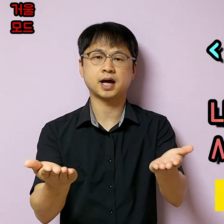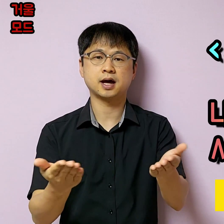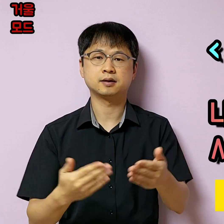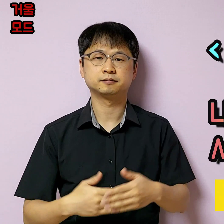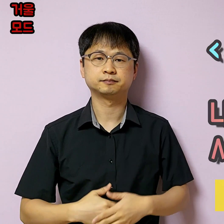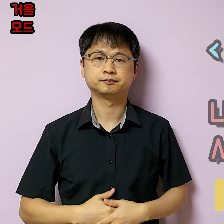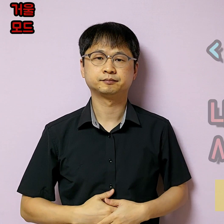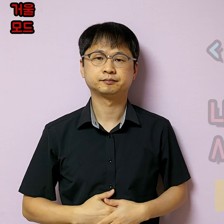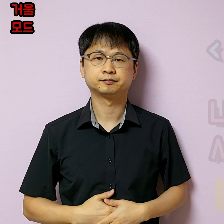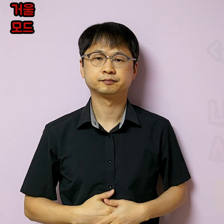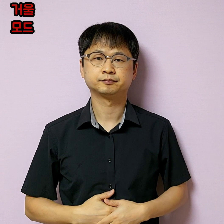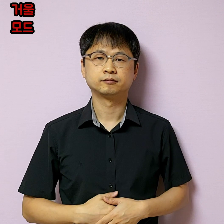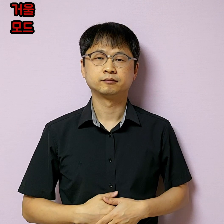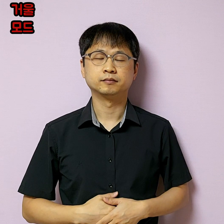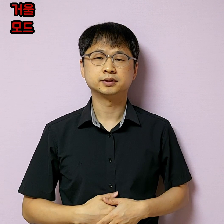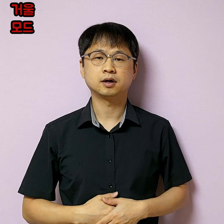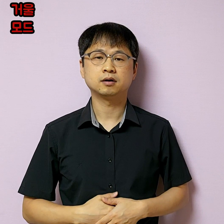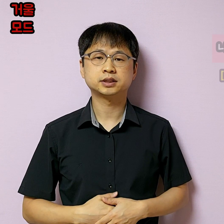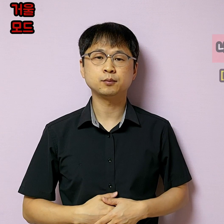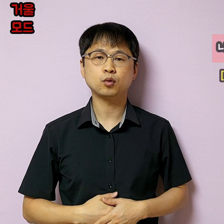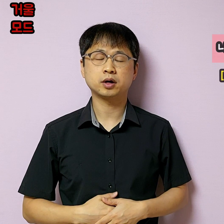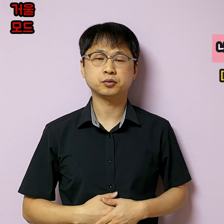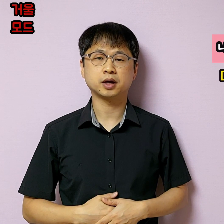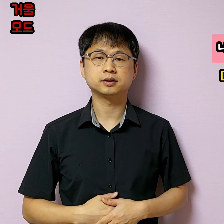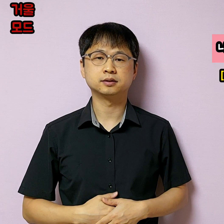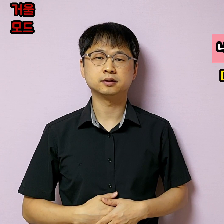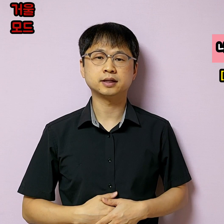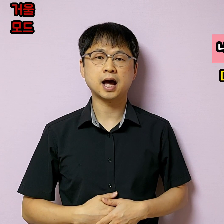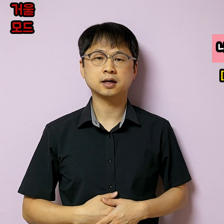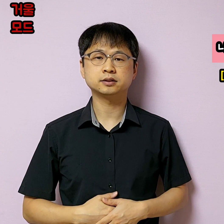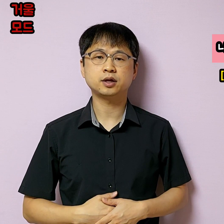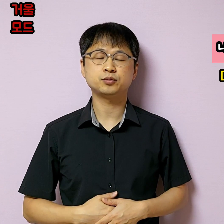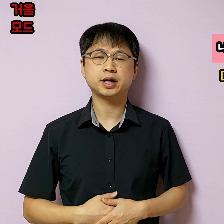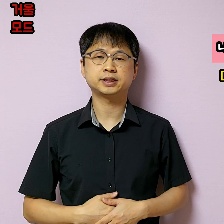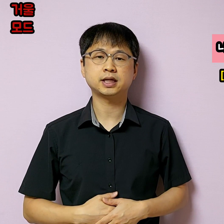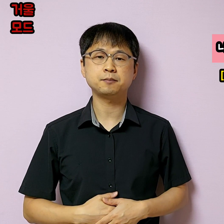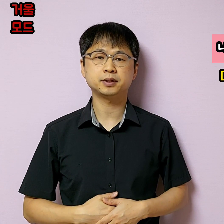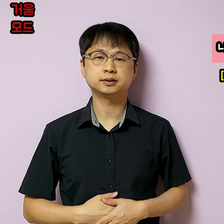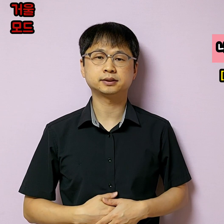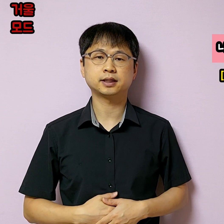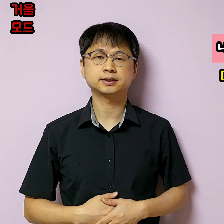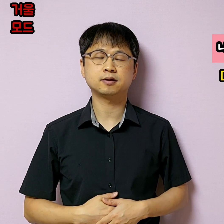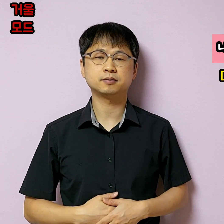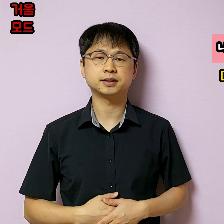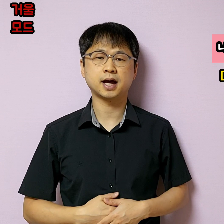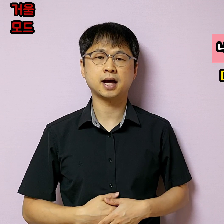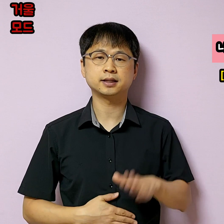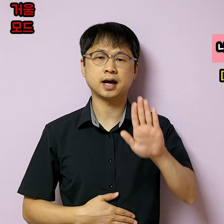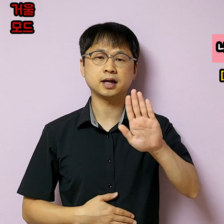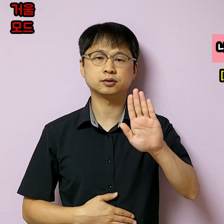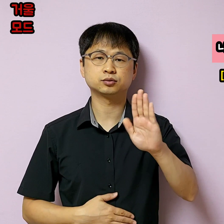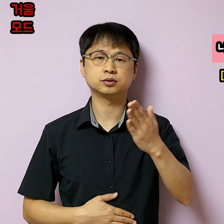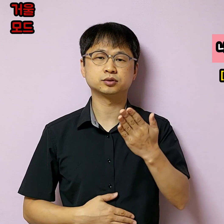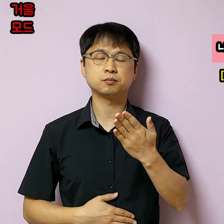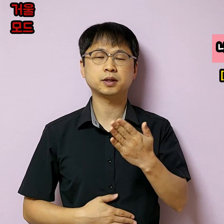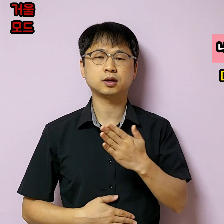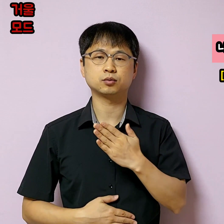해드리겠습니다. 먼저 제목과도 같은 나 그댈 위해 시 한 편을 쓰겠어입니다. 나라는 수어는